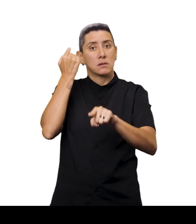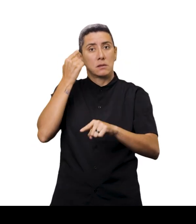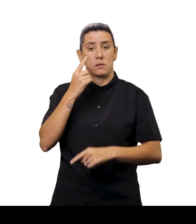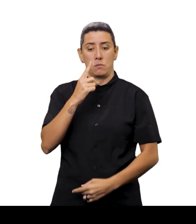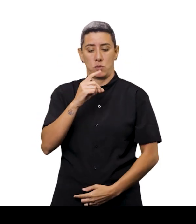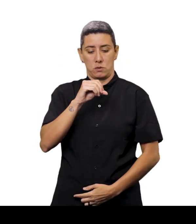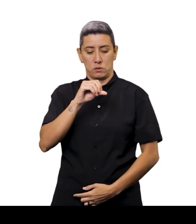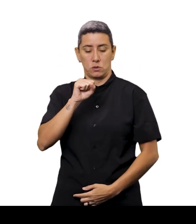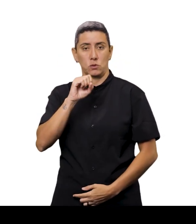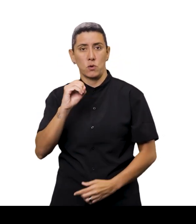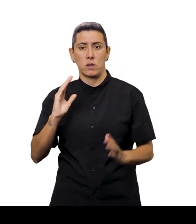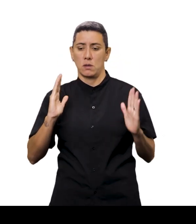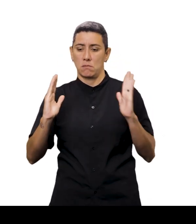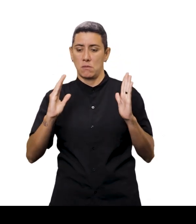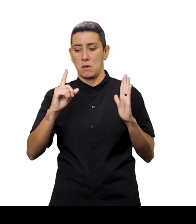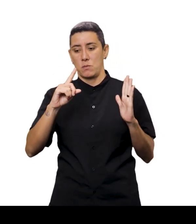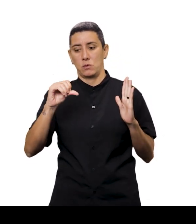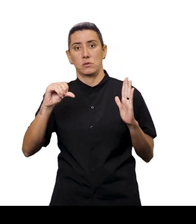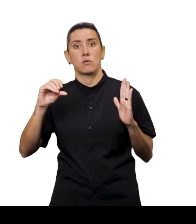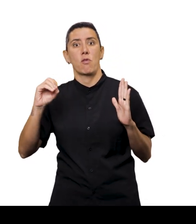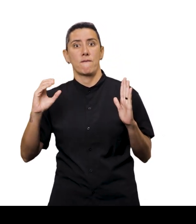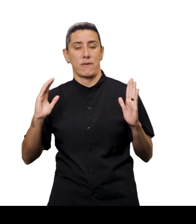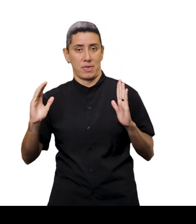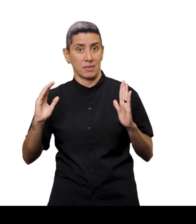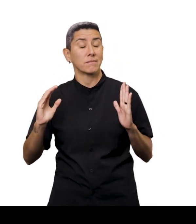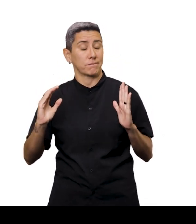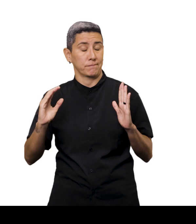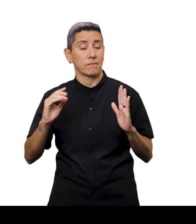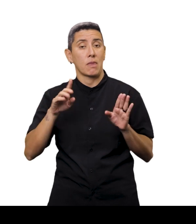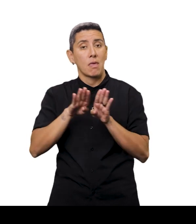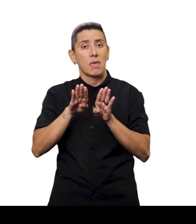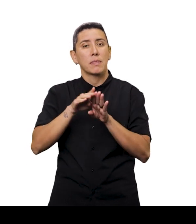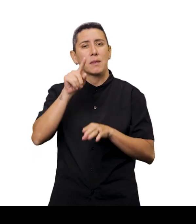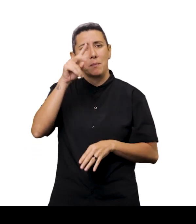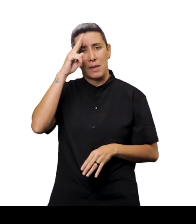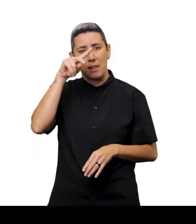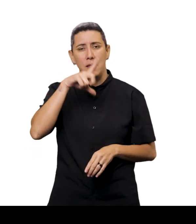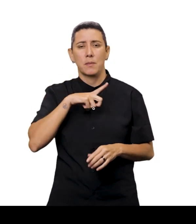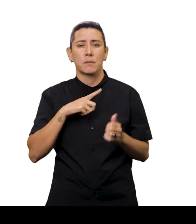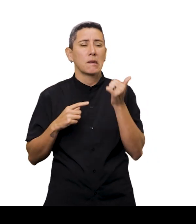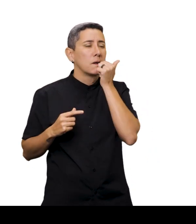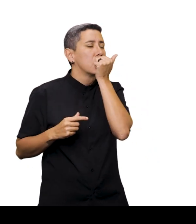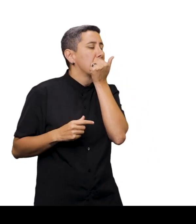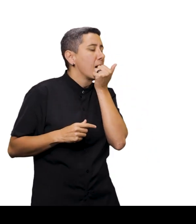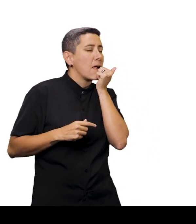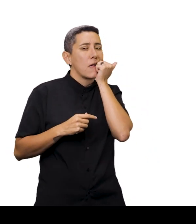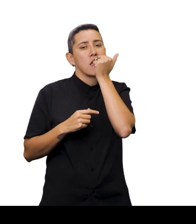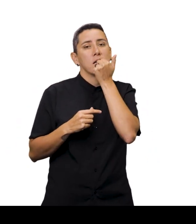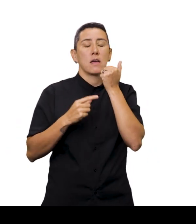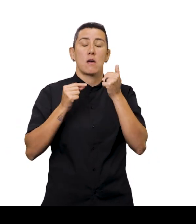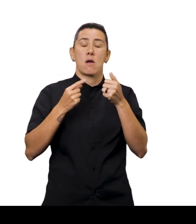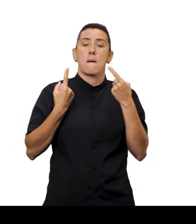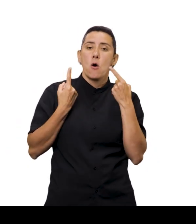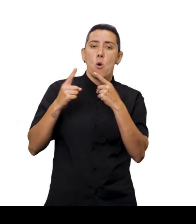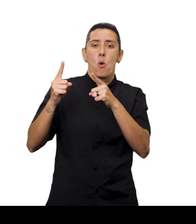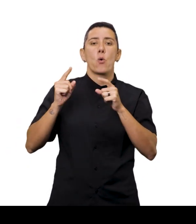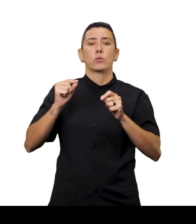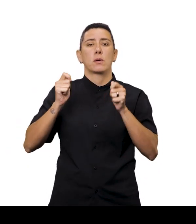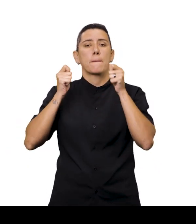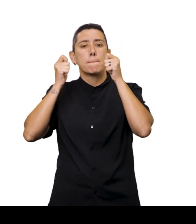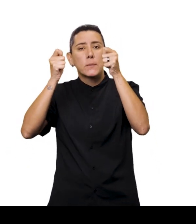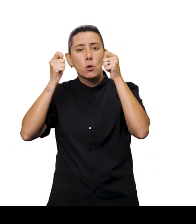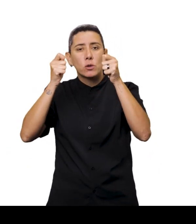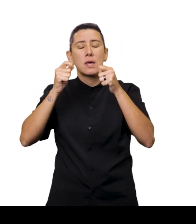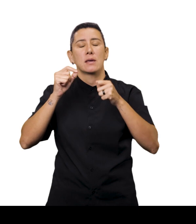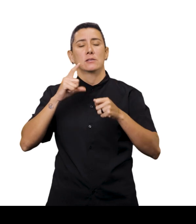de HIV e AIDS nas décadas de 1980 e 1990, bem como a ideia de